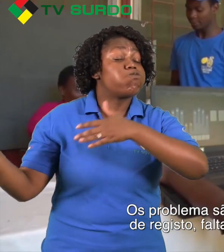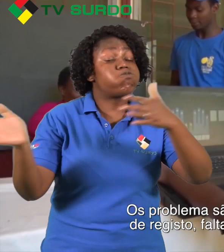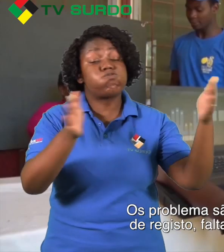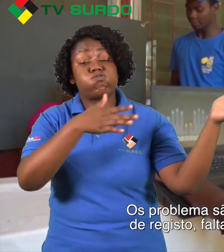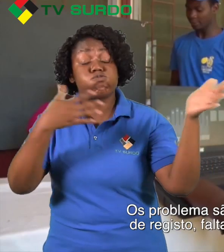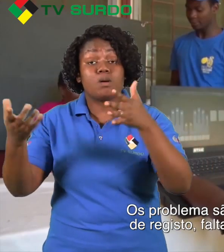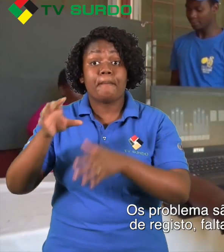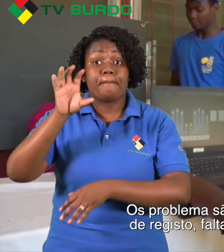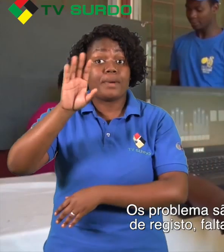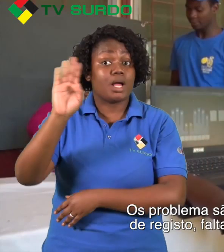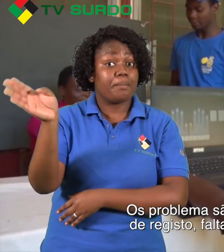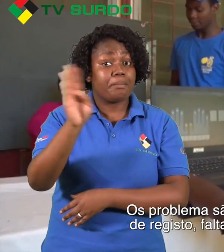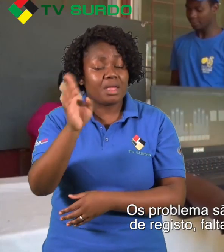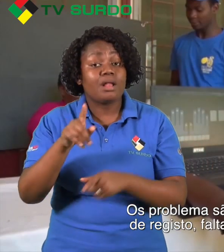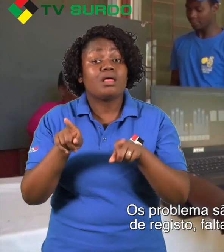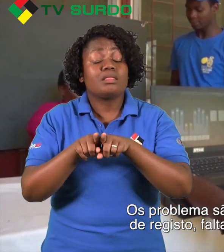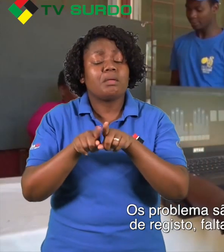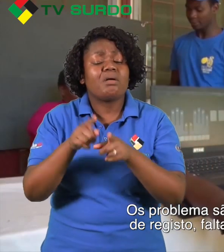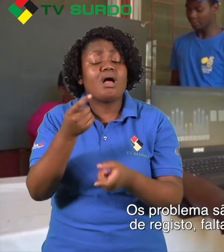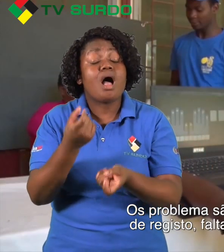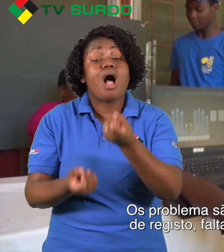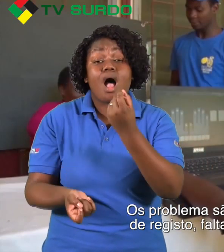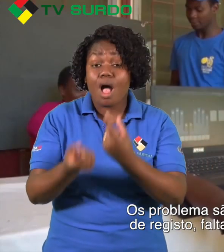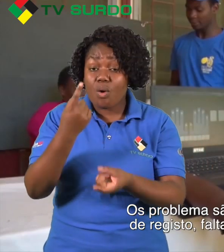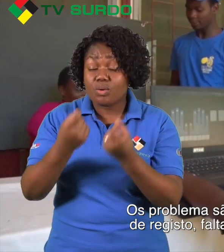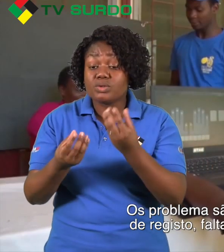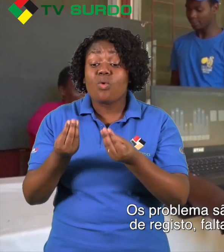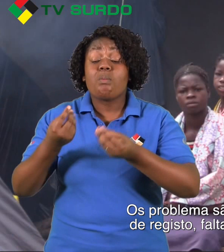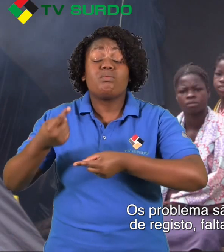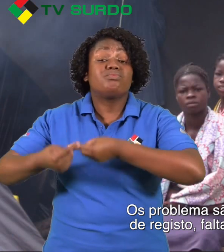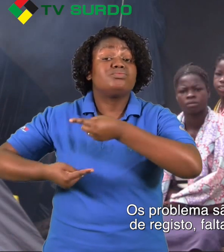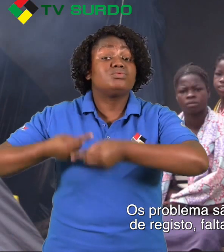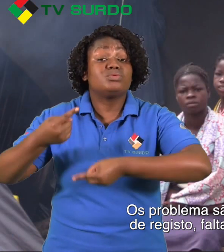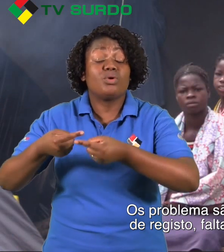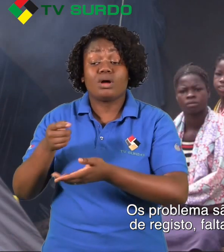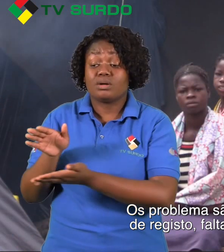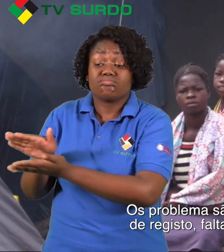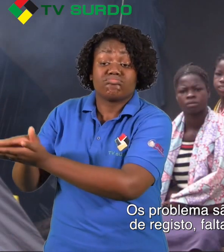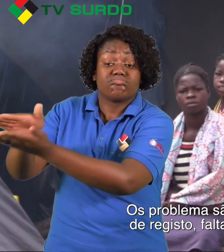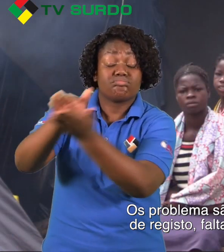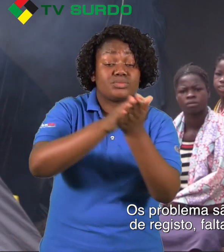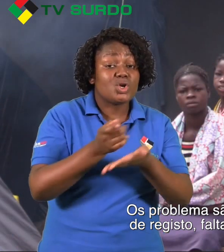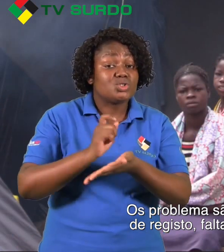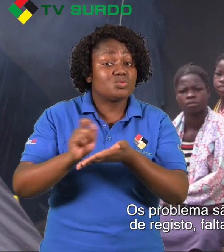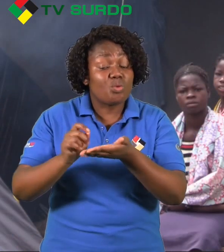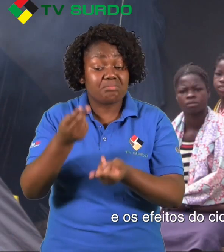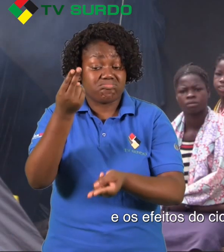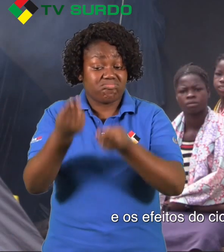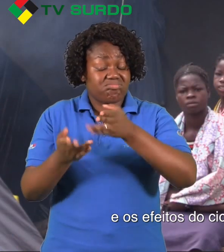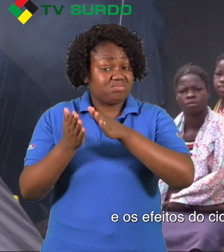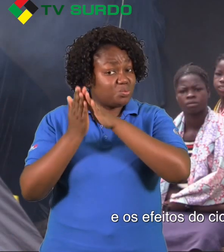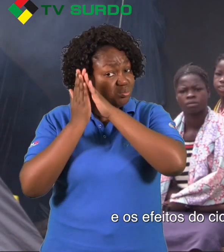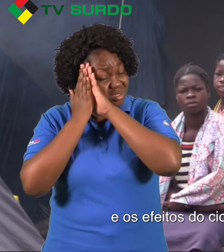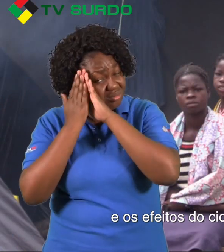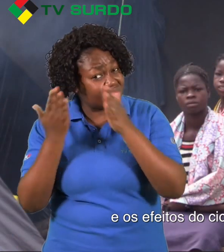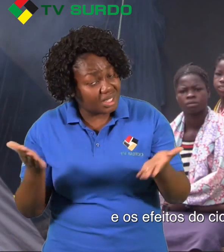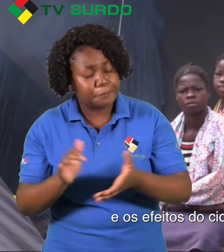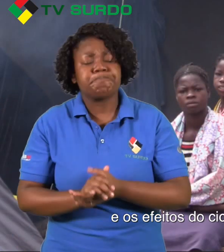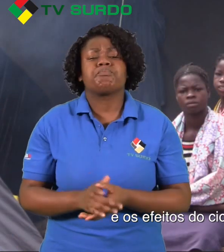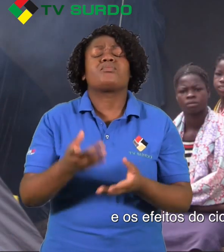são os mesmos. Falha no kit de registro, a falta de eletricidade ou baterias e os efeitos de